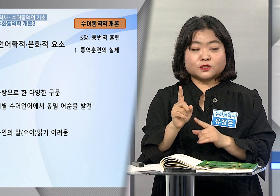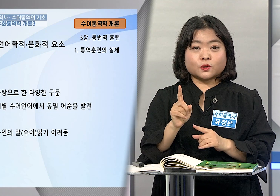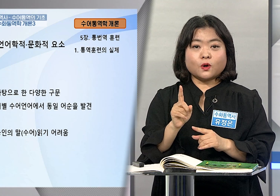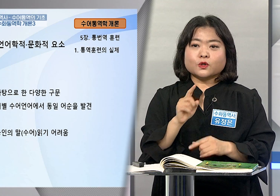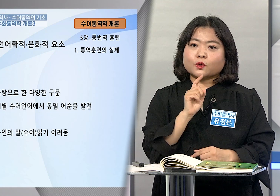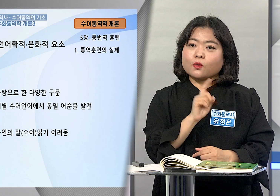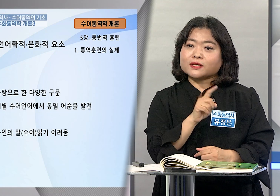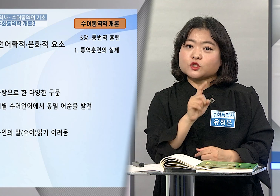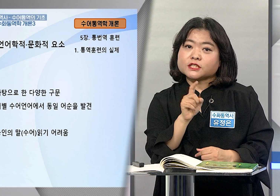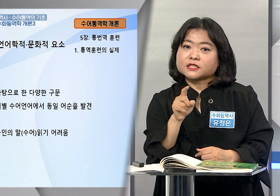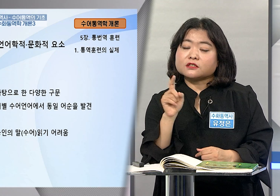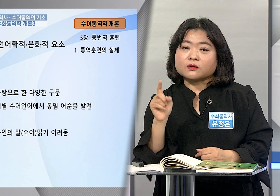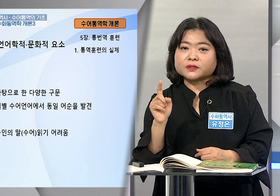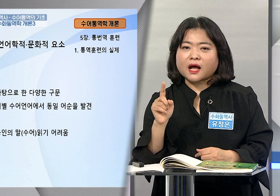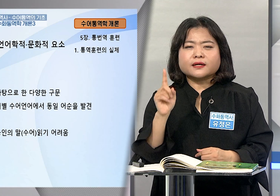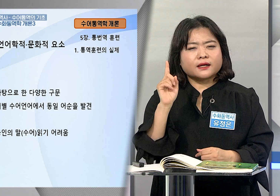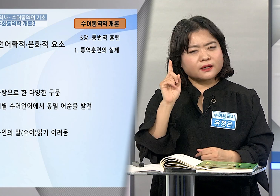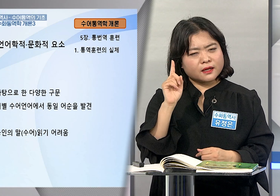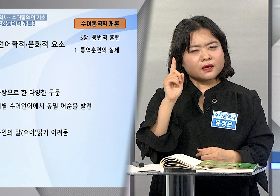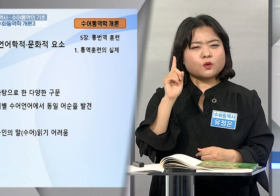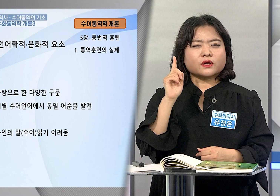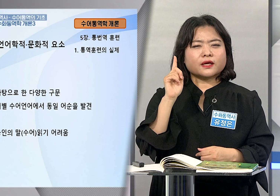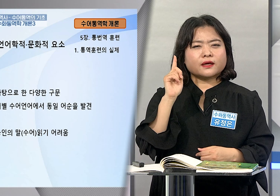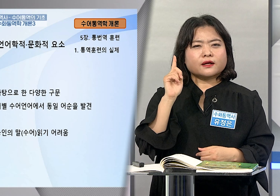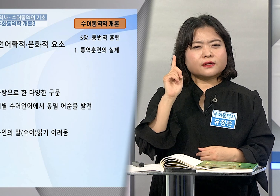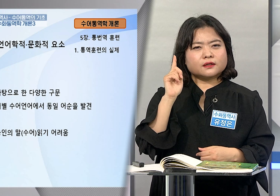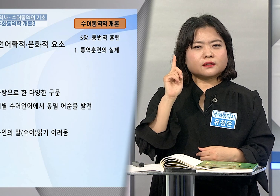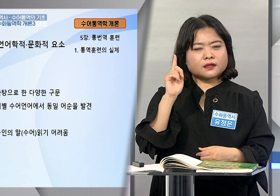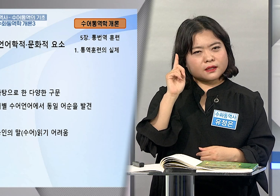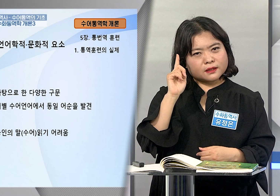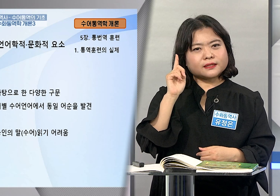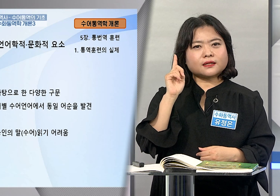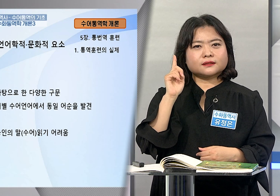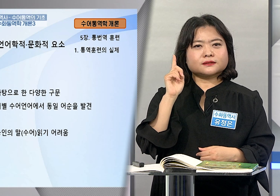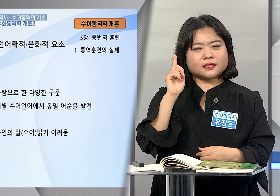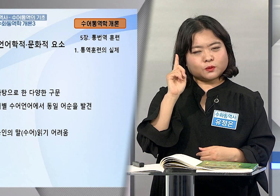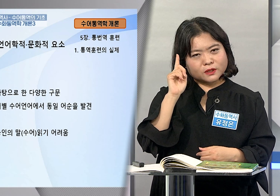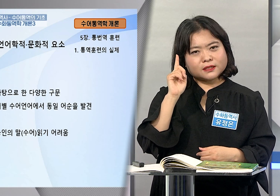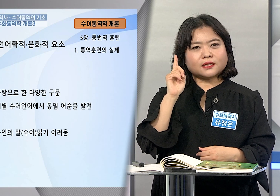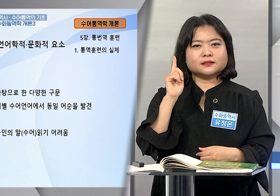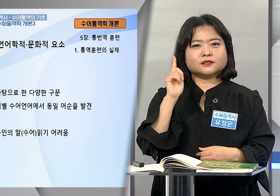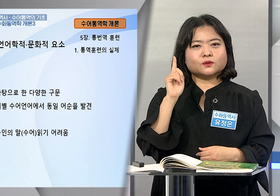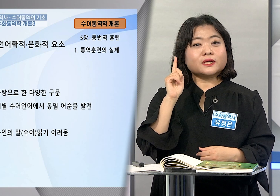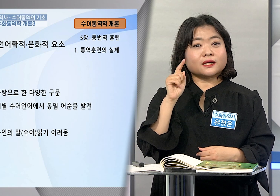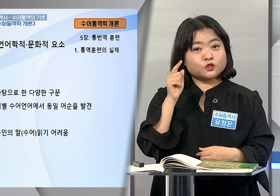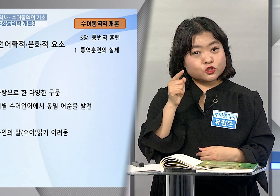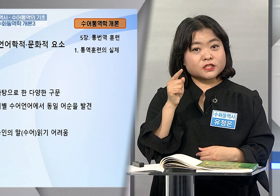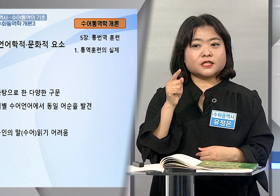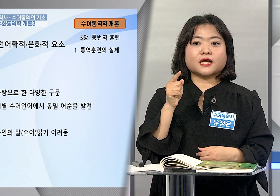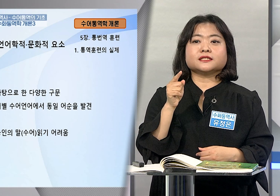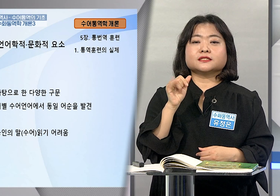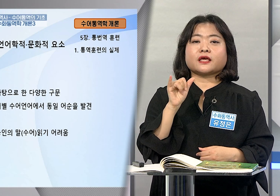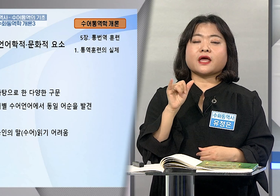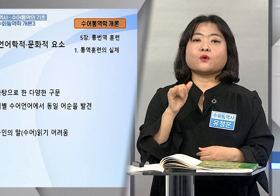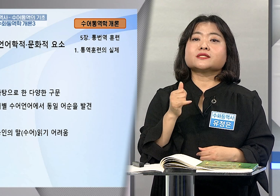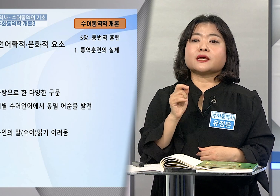그렇죠? 요걸 화제화 시키는 겁니다. 약간의 고개 까딱 45도 까딱 그리고 약간의 휴지가 있는 게